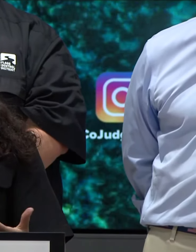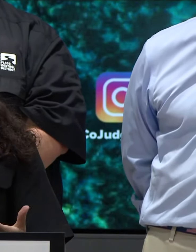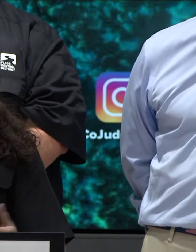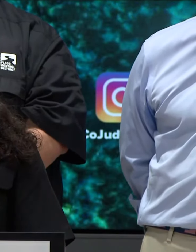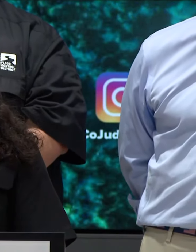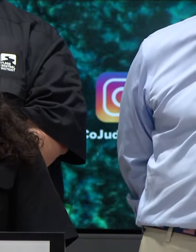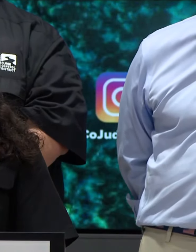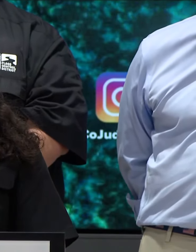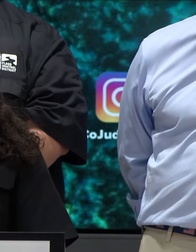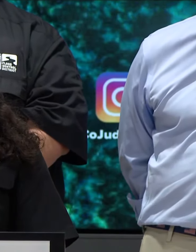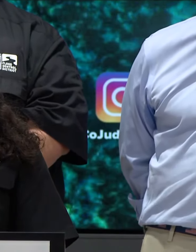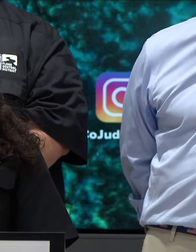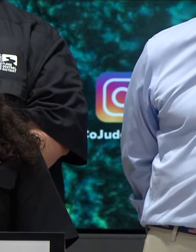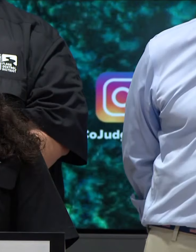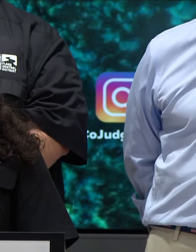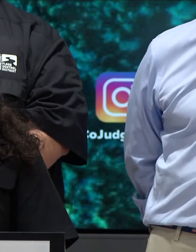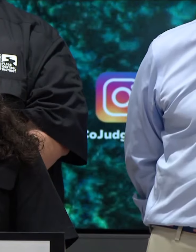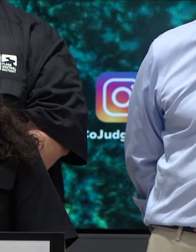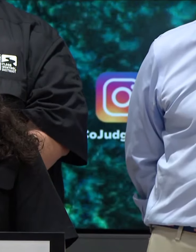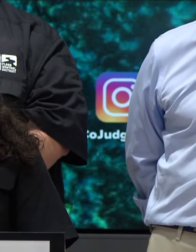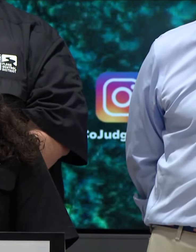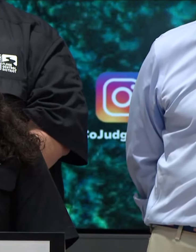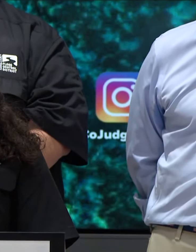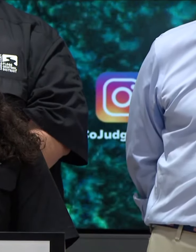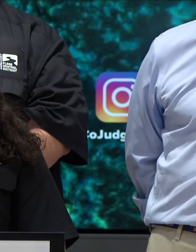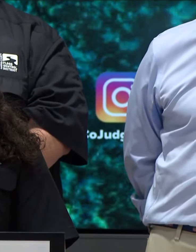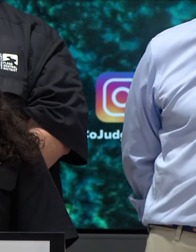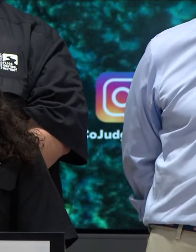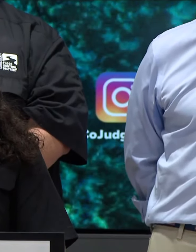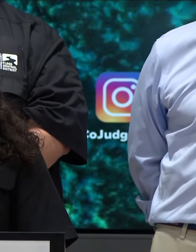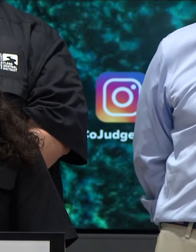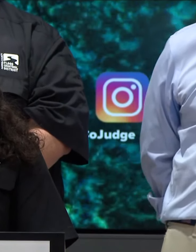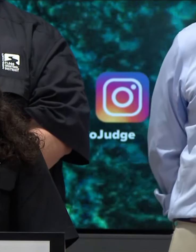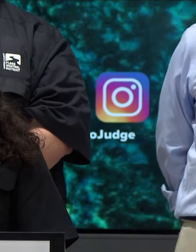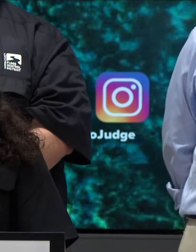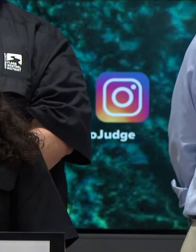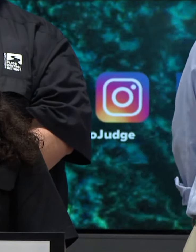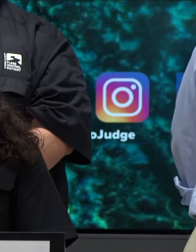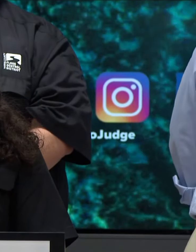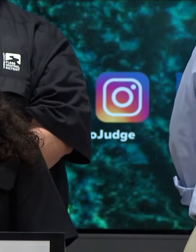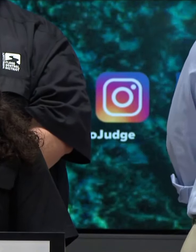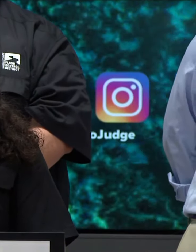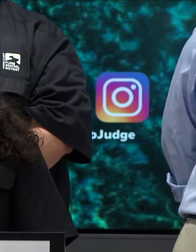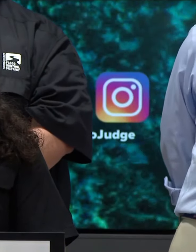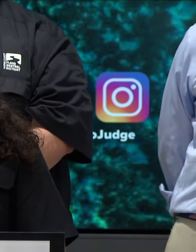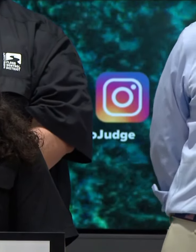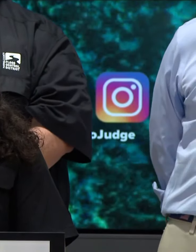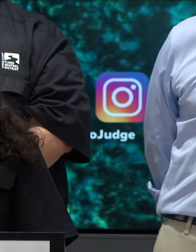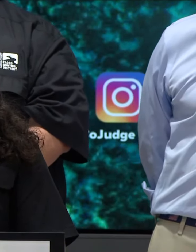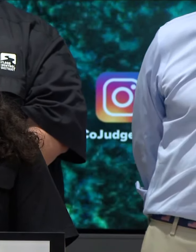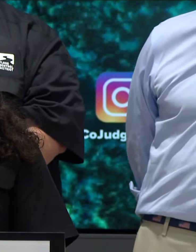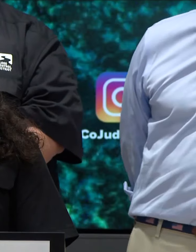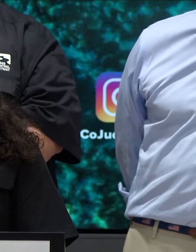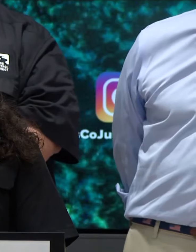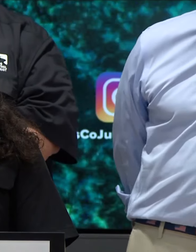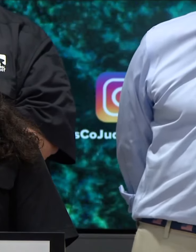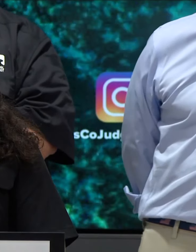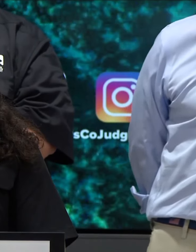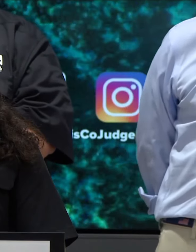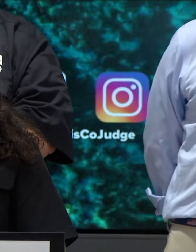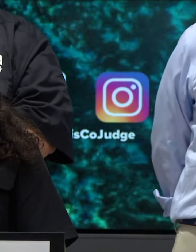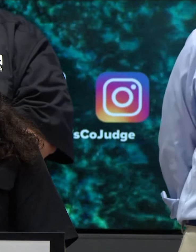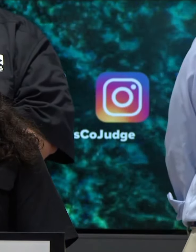visitarlo y ayudarlo. Entonces, llame al 211 si no es urgente, 911 si sí es urgente. La mayoría de nuestros